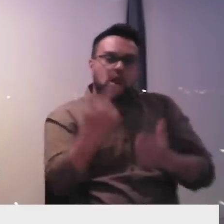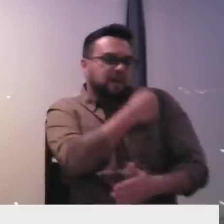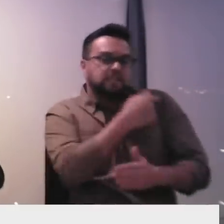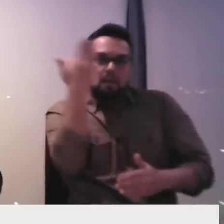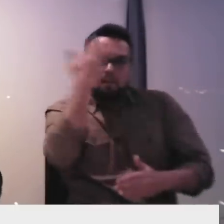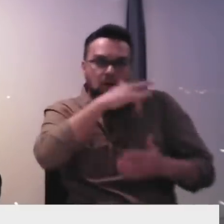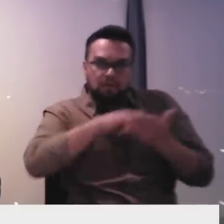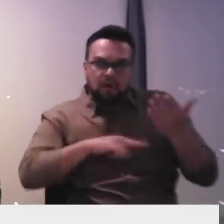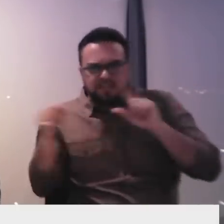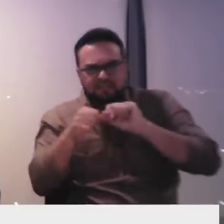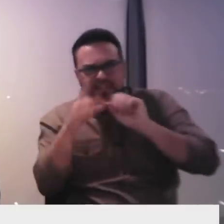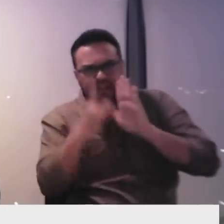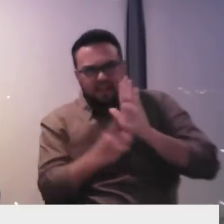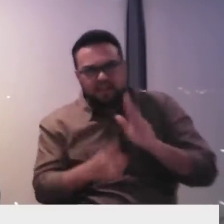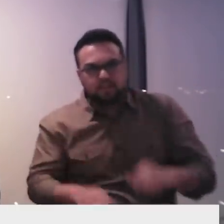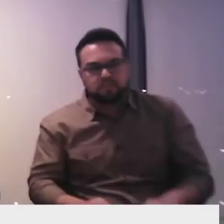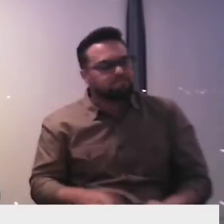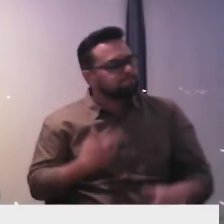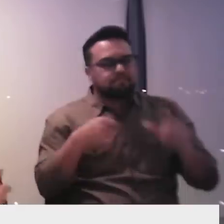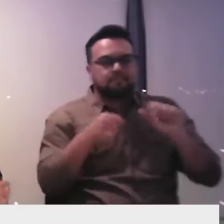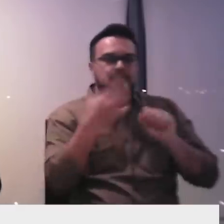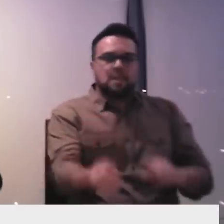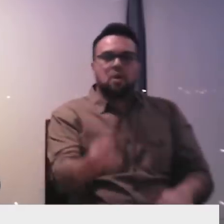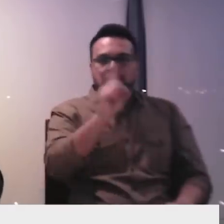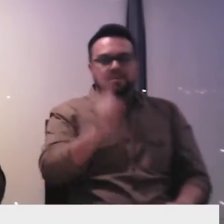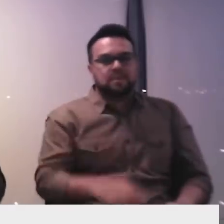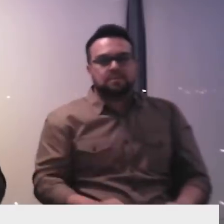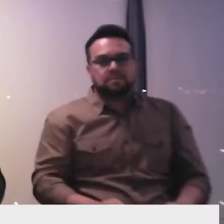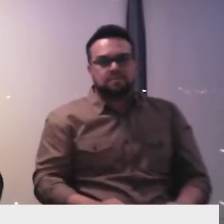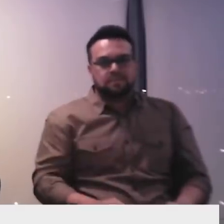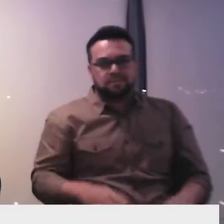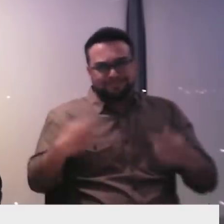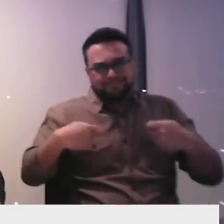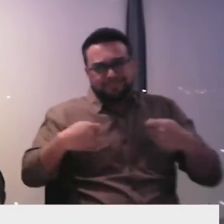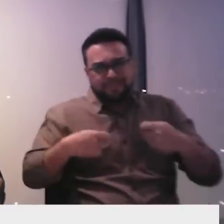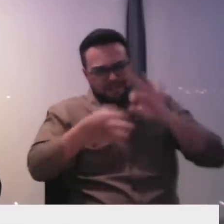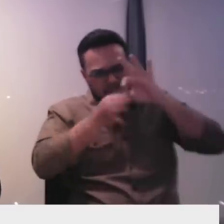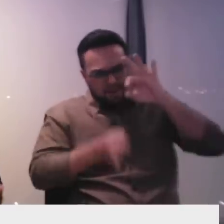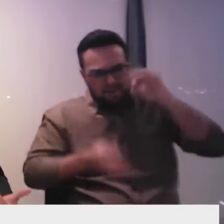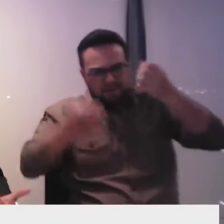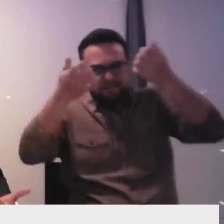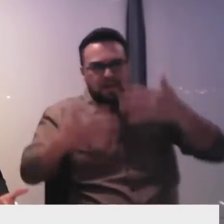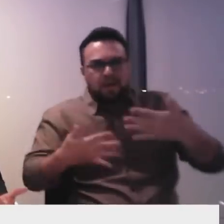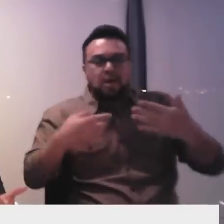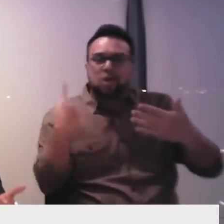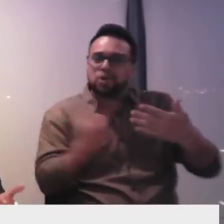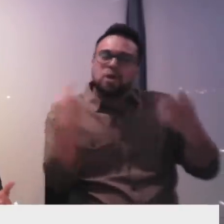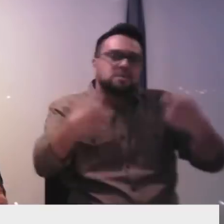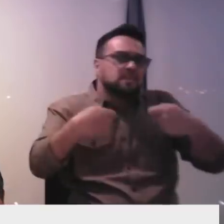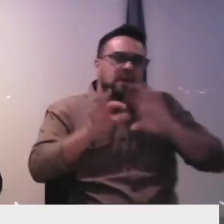está não vai. Você baixaria um decreto nesse ano? Não, presidente, não baixaria. Você não vai falar mais nada. Pessoal, ou nós temos liberdade ou não